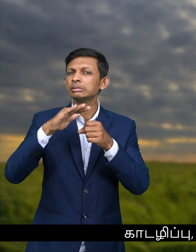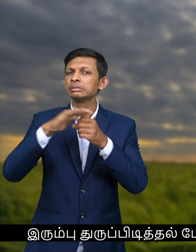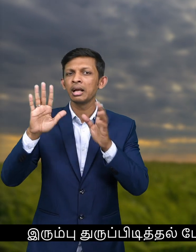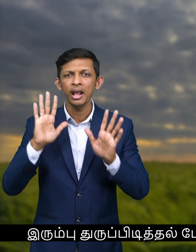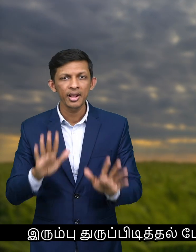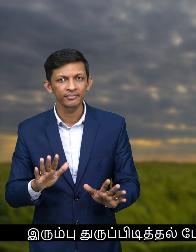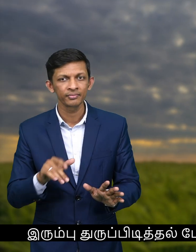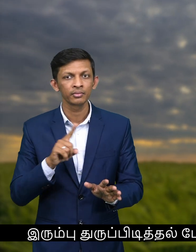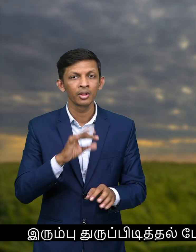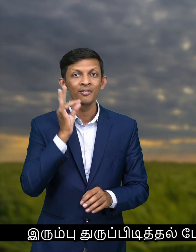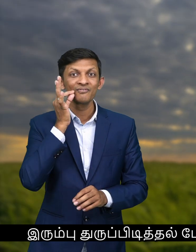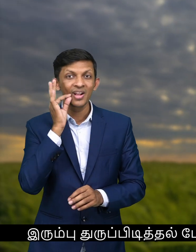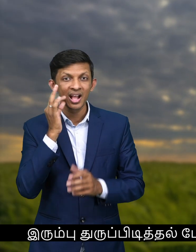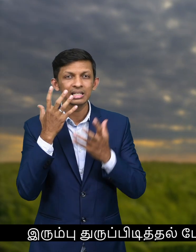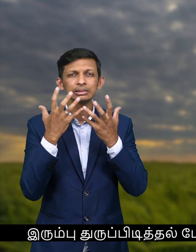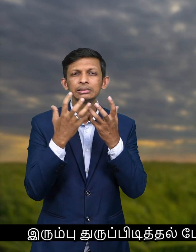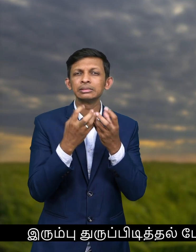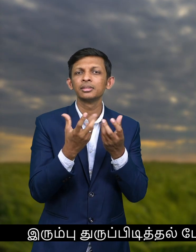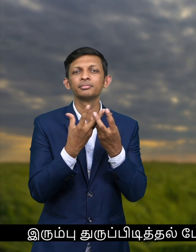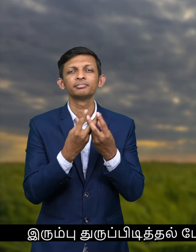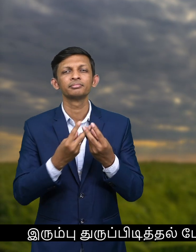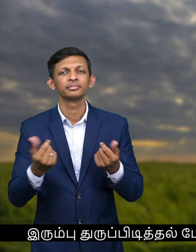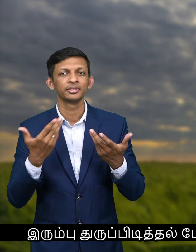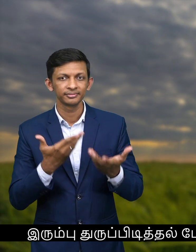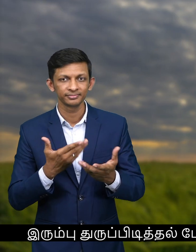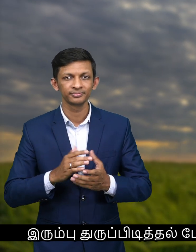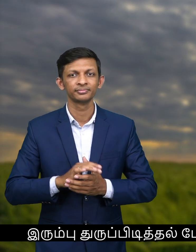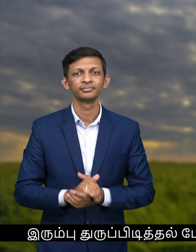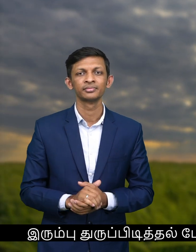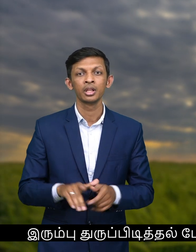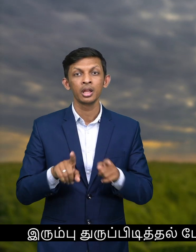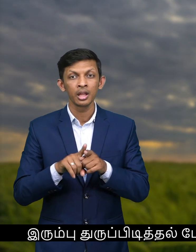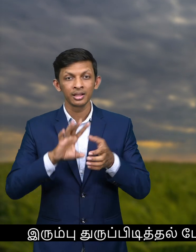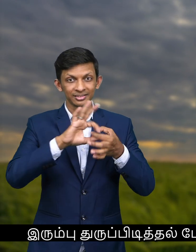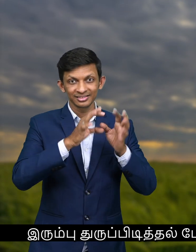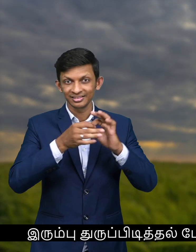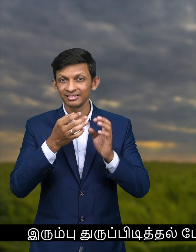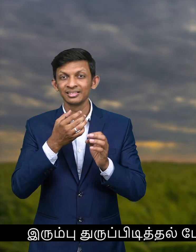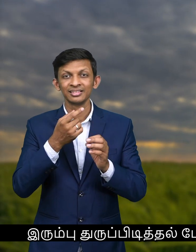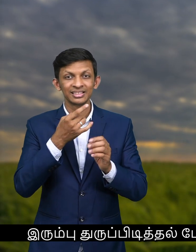மற்றும் இரும்பு துருப்பிடித்தல் போன்ற நாம் விரும்பத்தகாத மாற்றங்கள் ஆகும்.